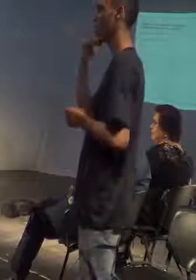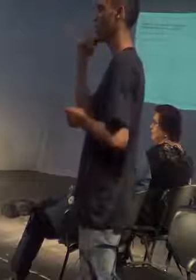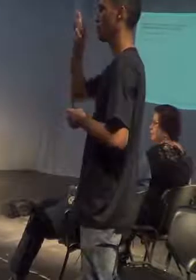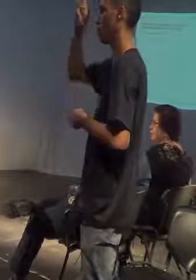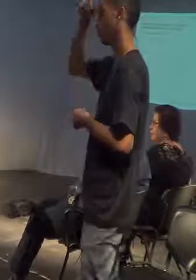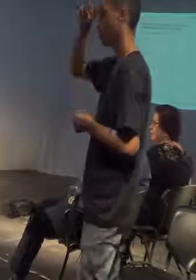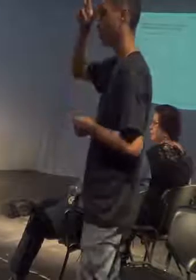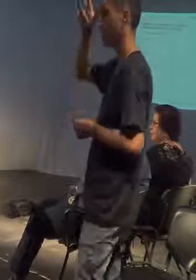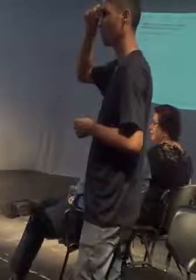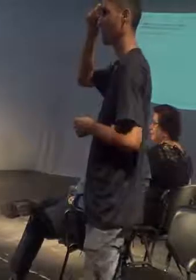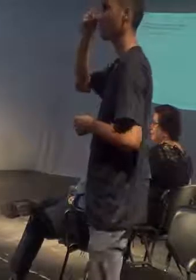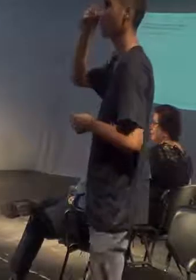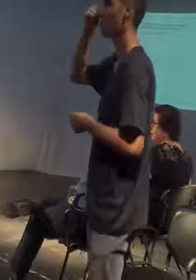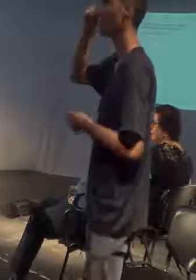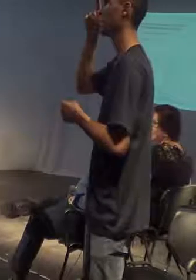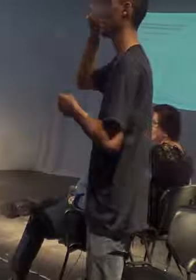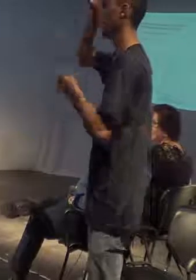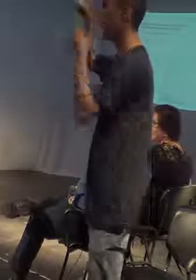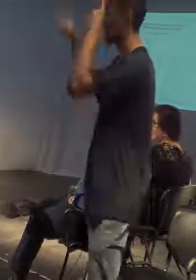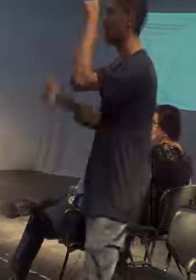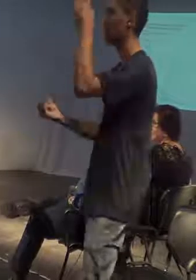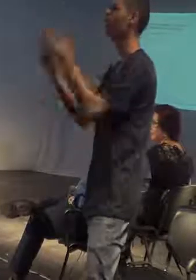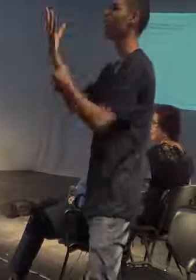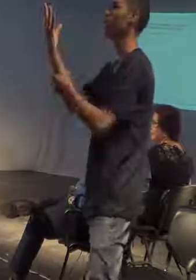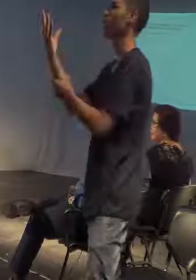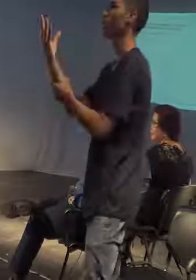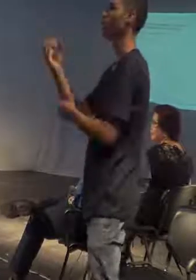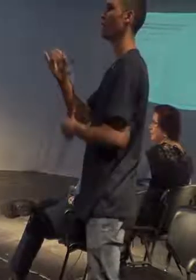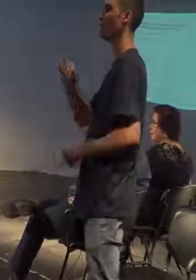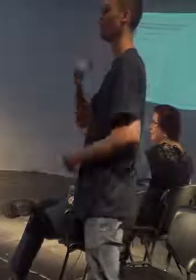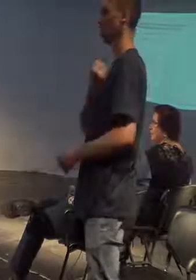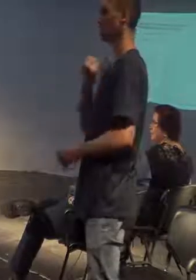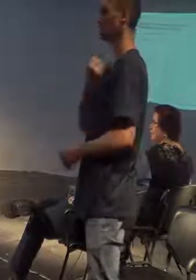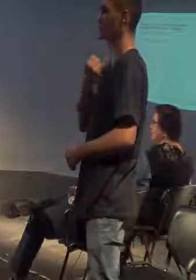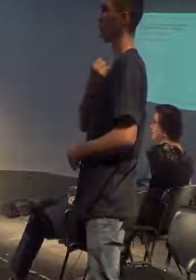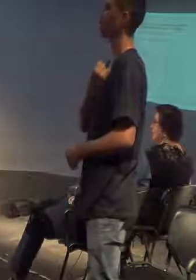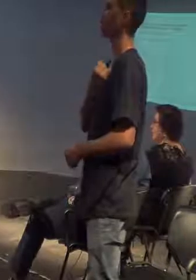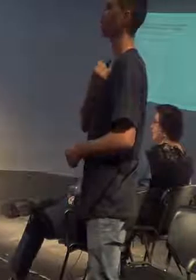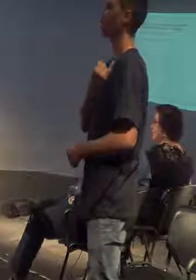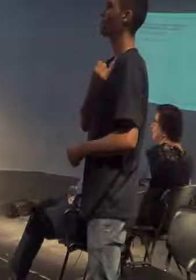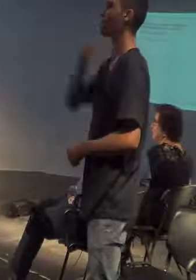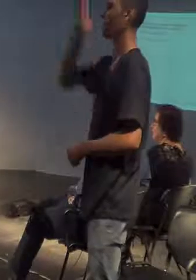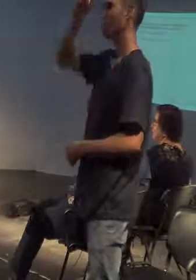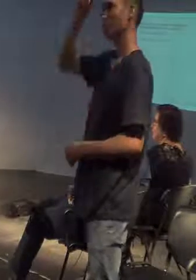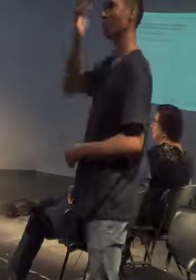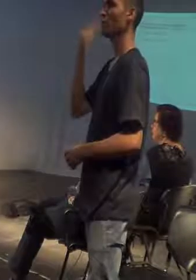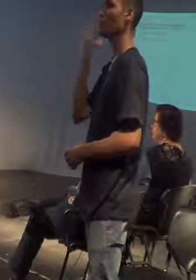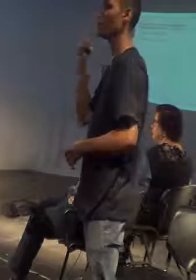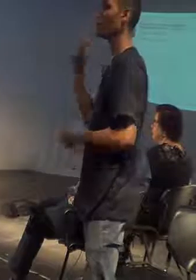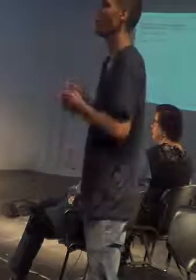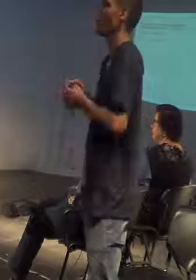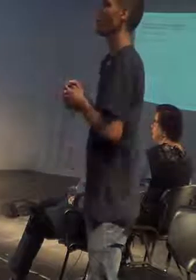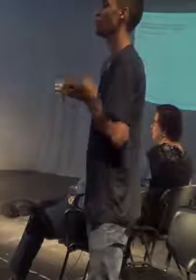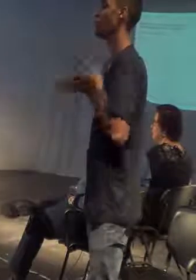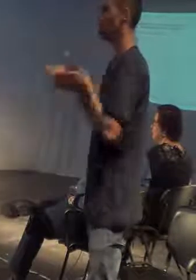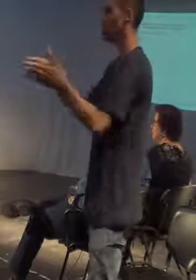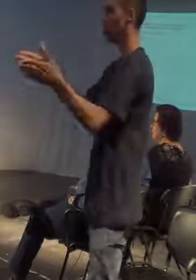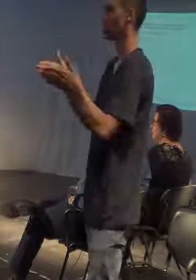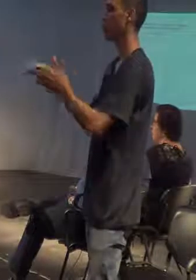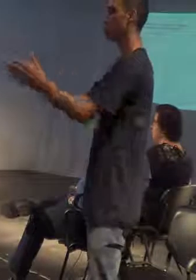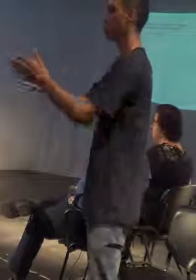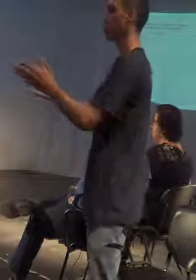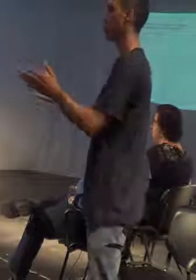a escola municipal, o IME, que é um grande equipamento, que até hoje, né, ele abriu a Canaveiras, abriu a Ventabuna, abriu o